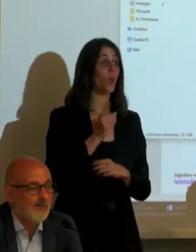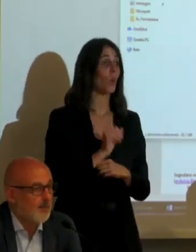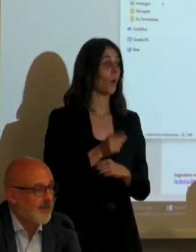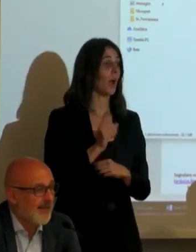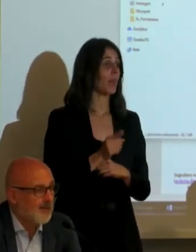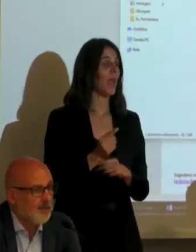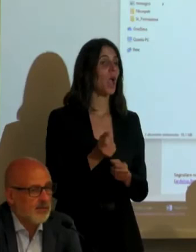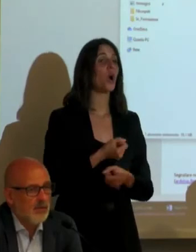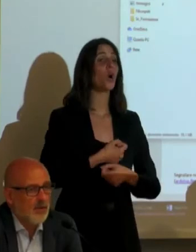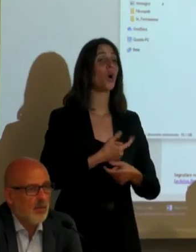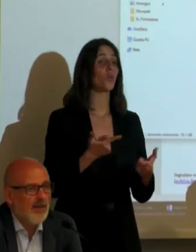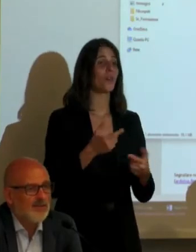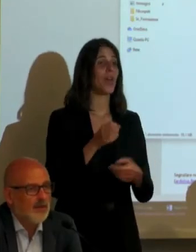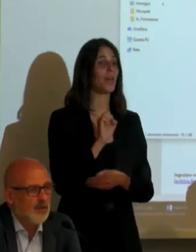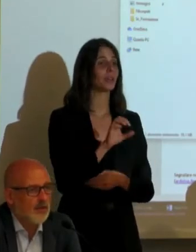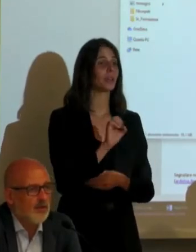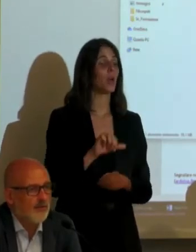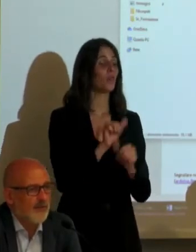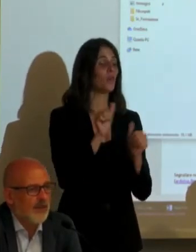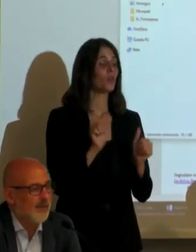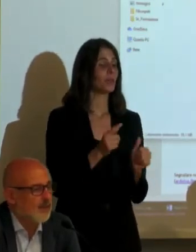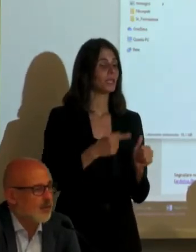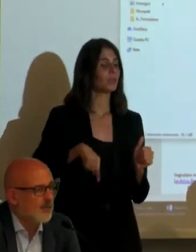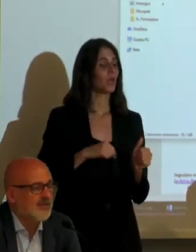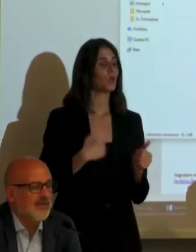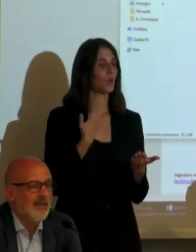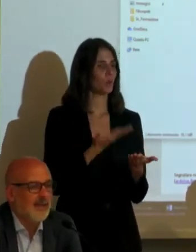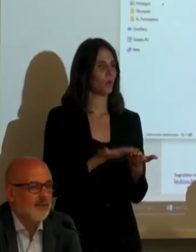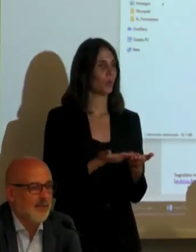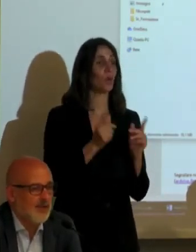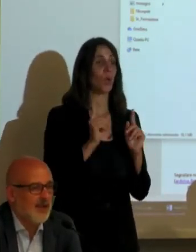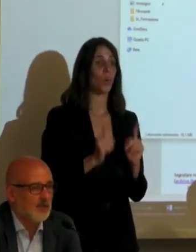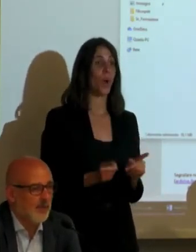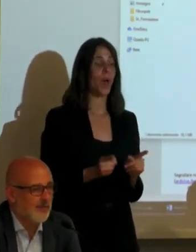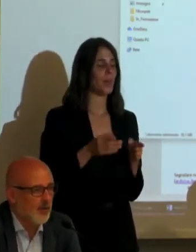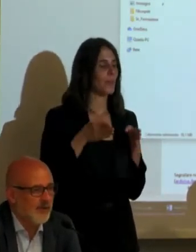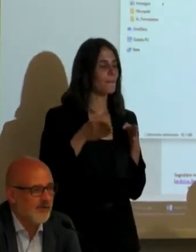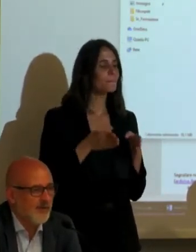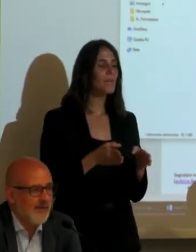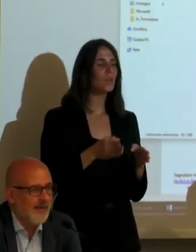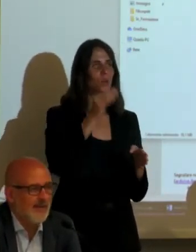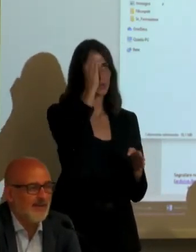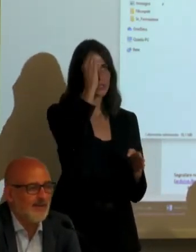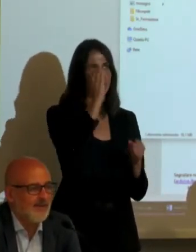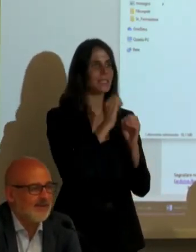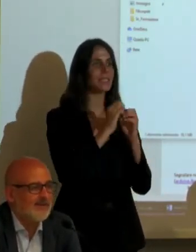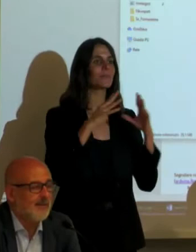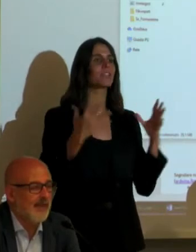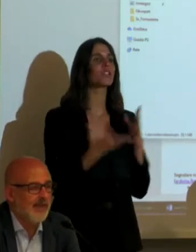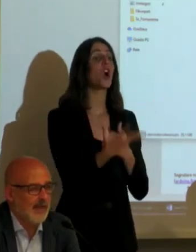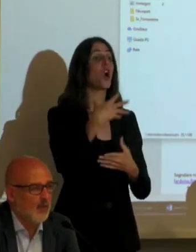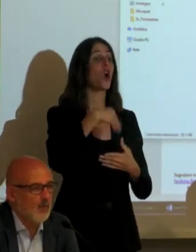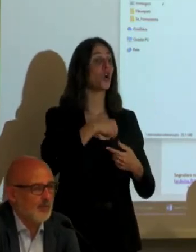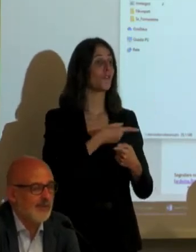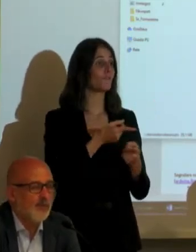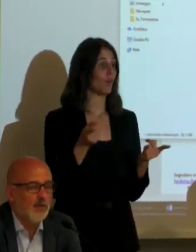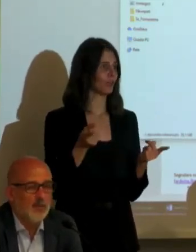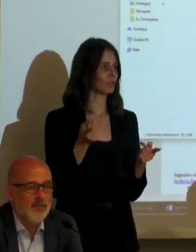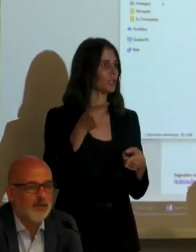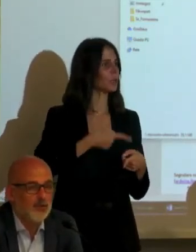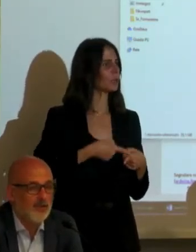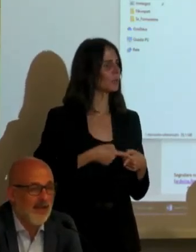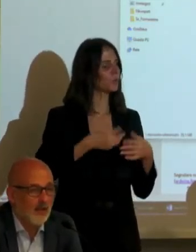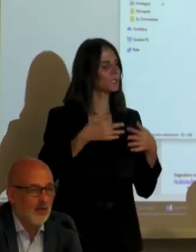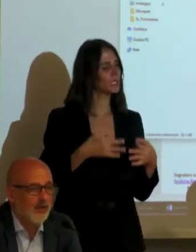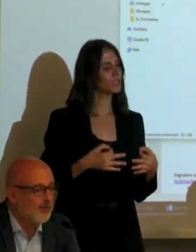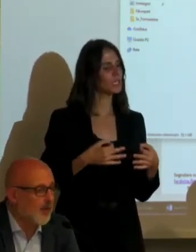che proponiamo, quali sono i percorsi che abbiamo immaginato per voi e stabilire un primo